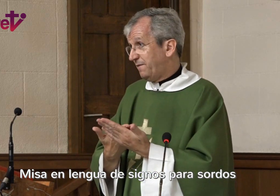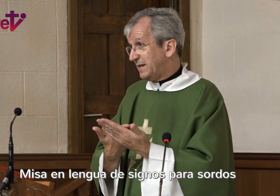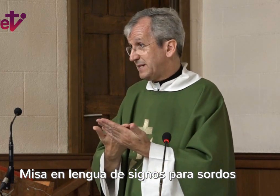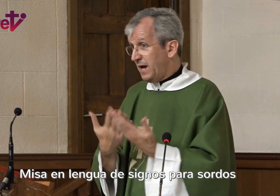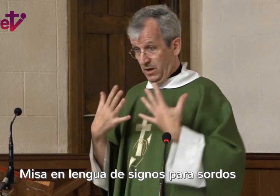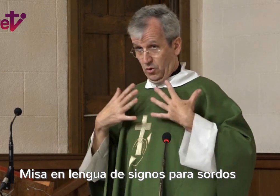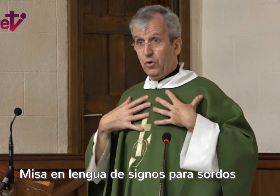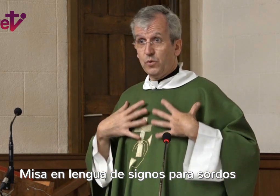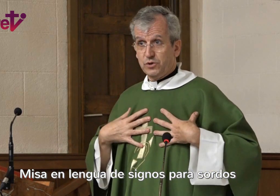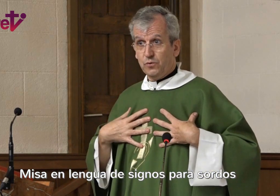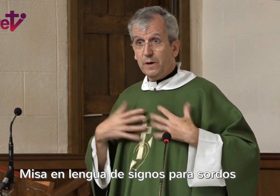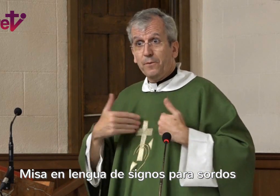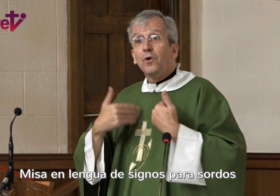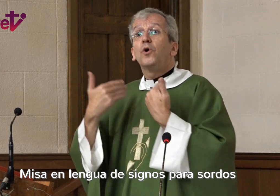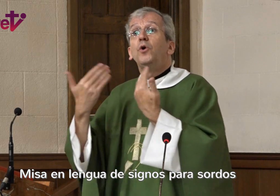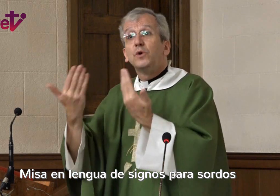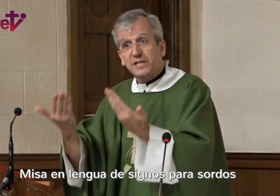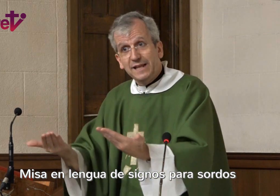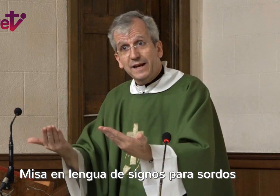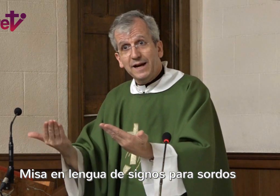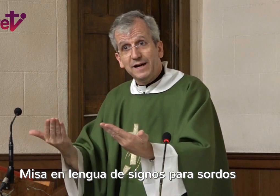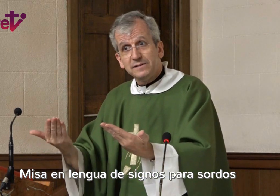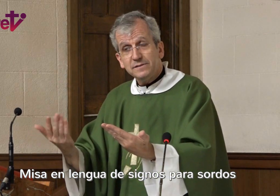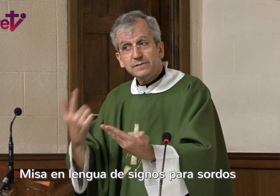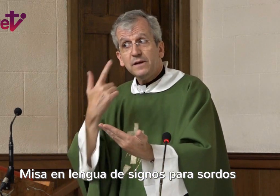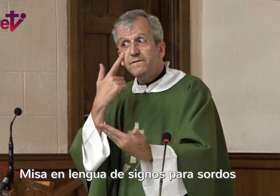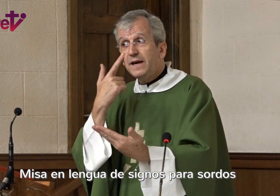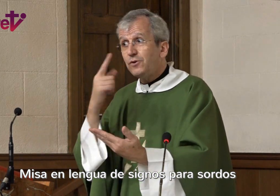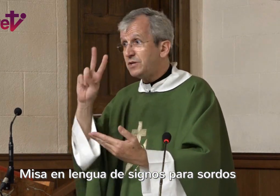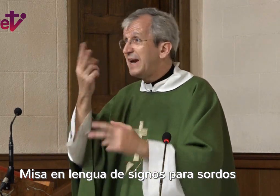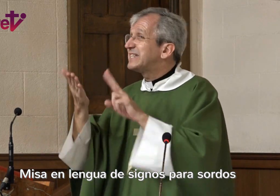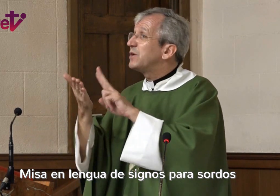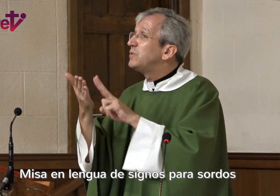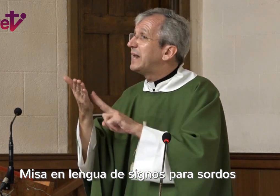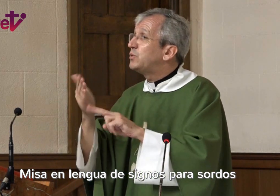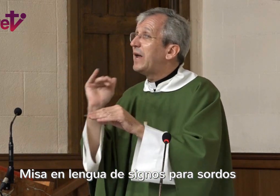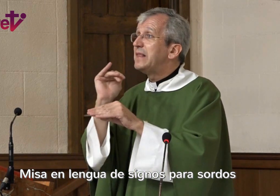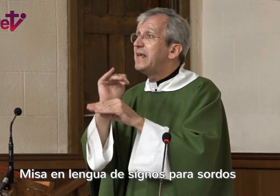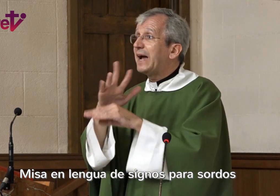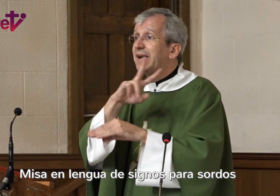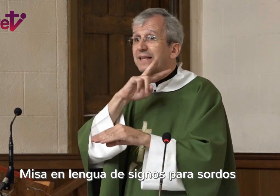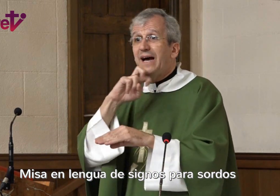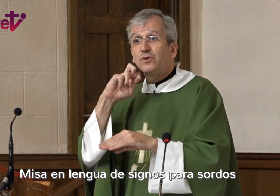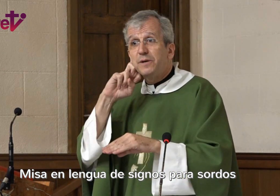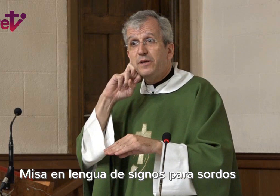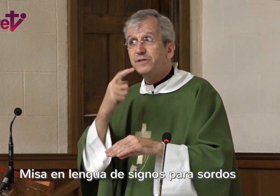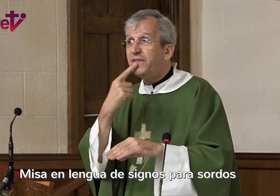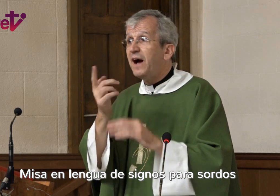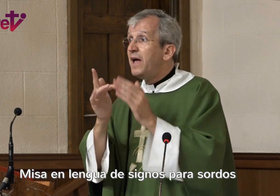manifiesta con nuestro cuerpo con nuestra entrega fijaros la segunda lectura de la carta a los hebreos decía